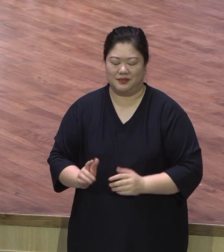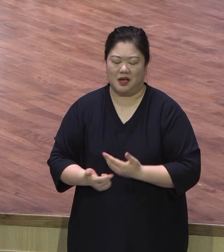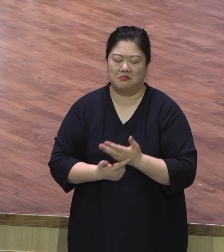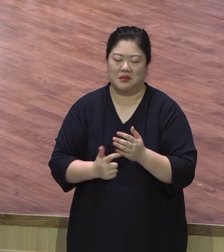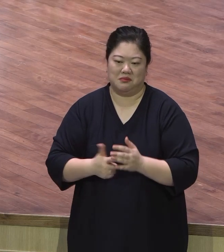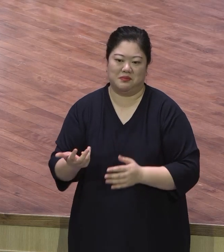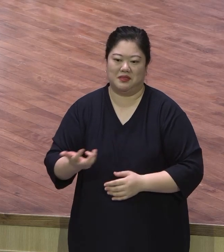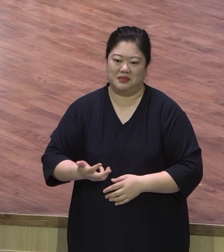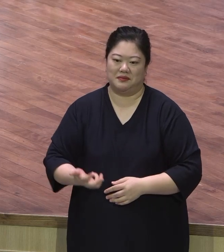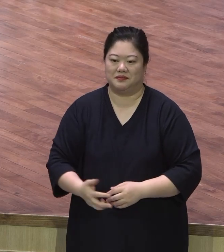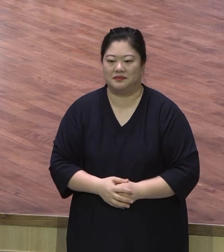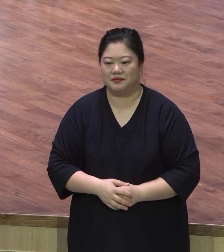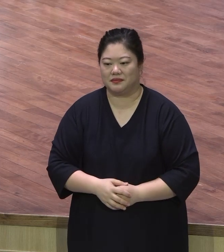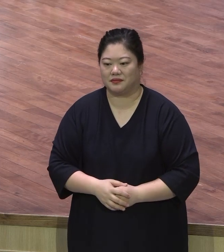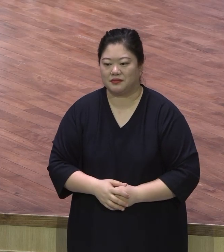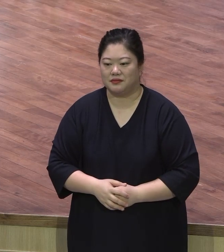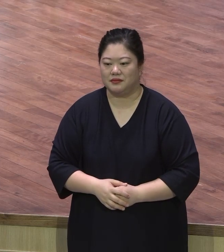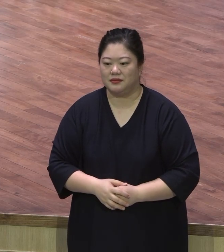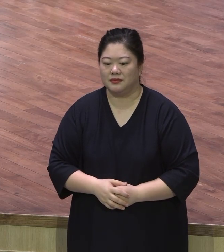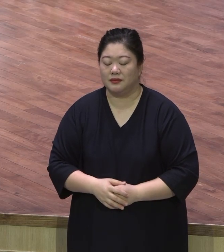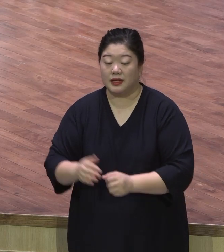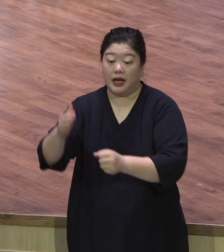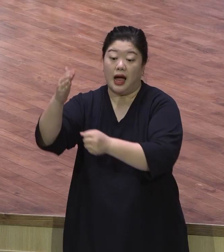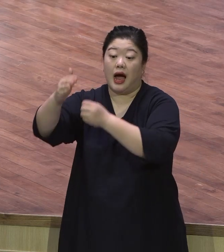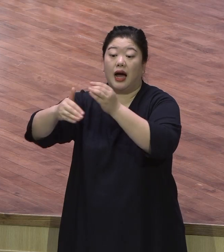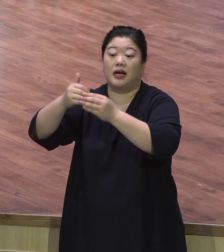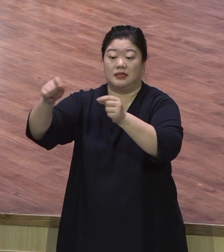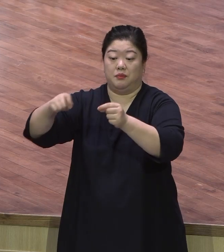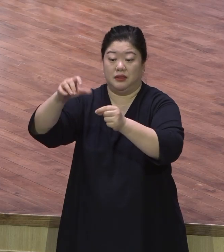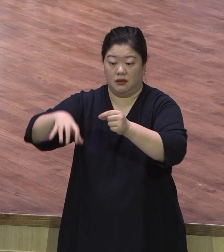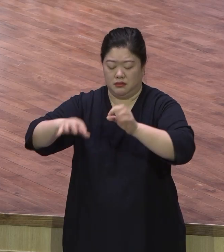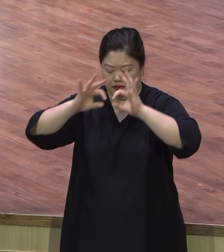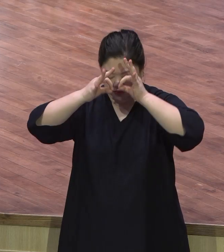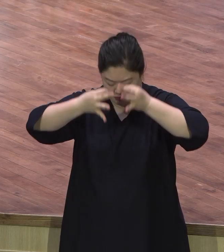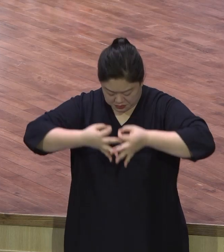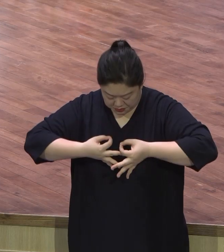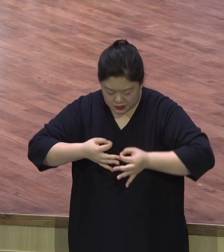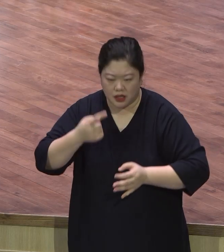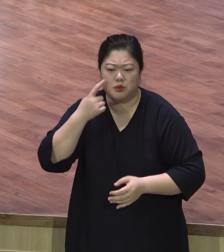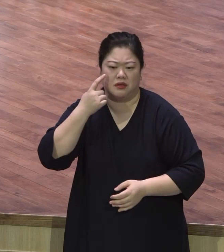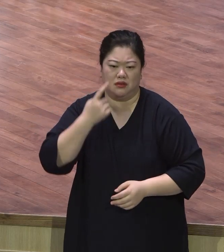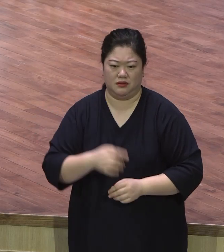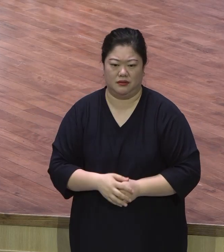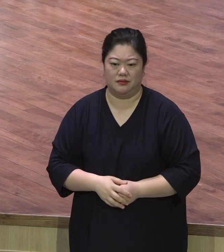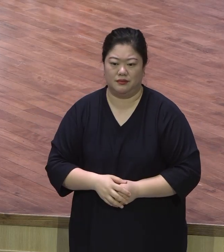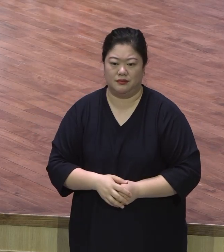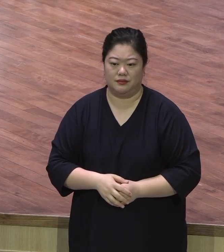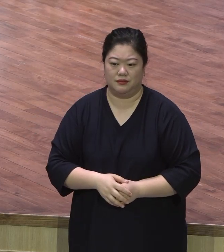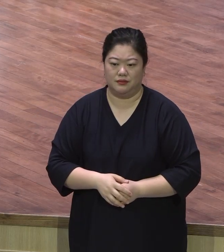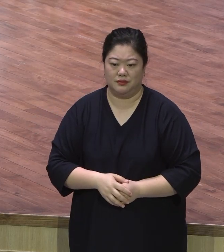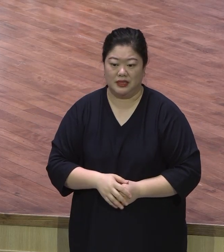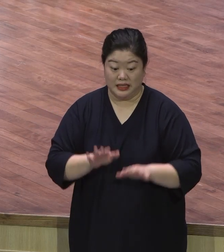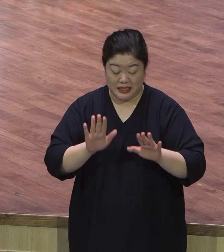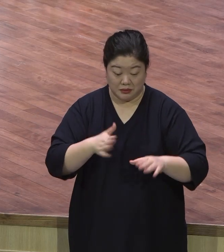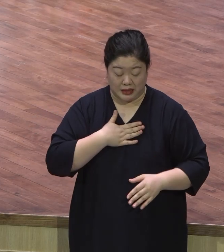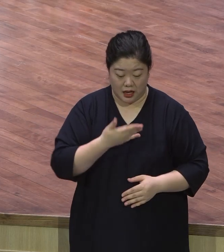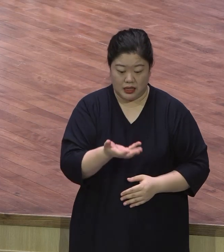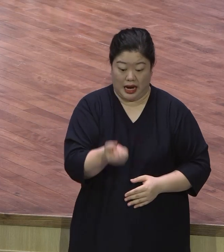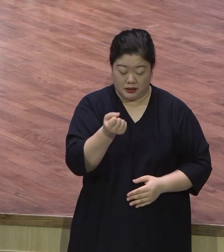여러분 우리 하나님 앞에서 한번 갱신하는 시간 되길 바랍니다 여러분이 가지고 있는 물질, 재능,